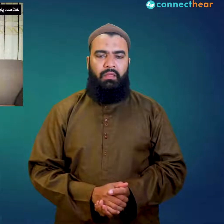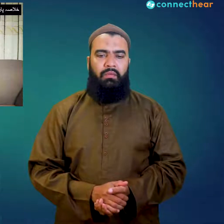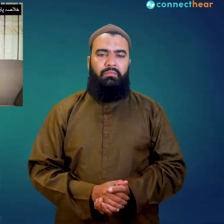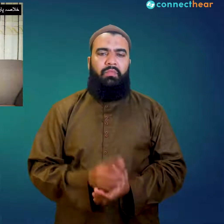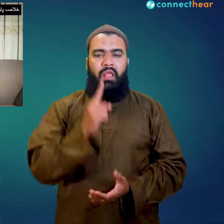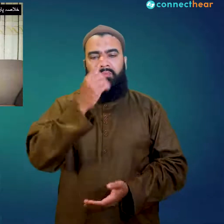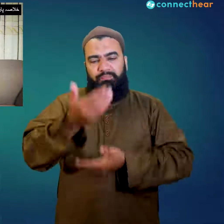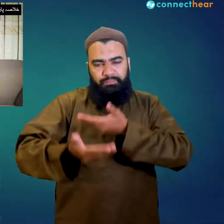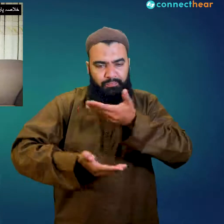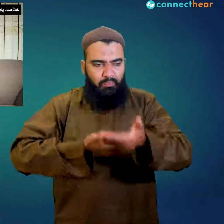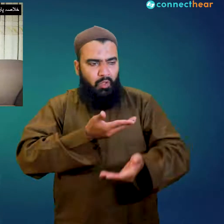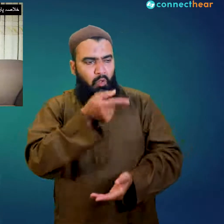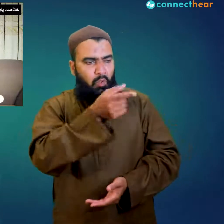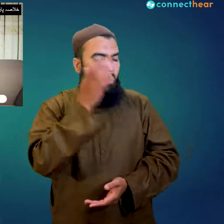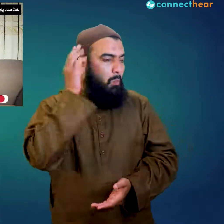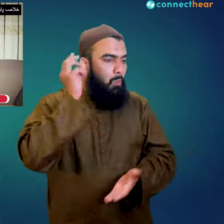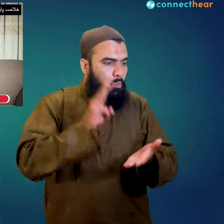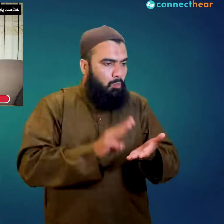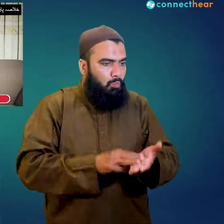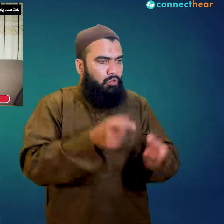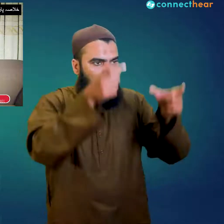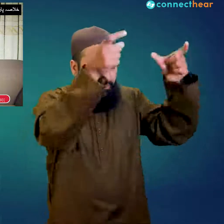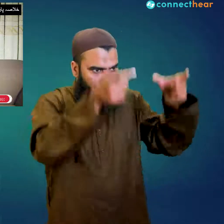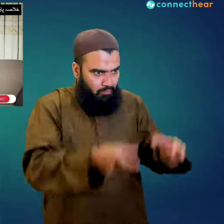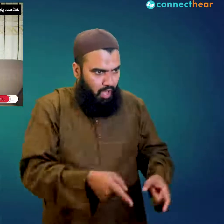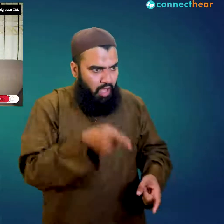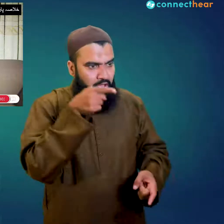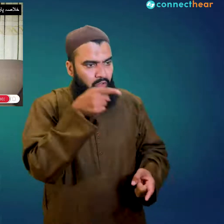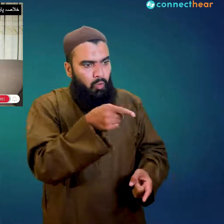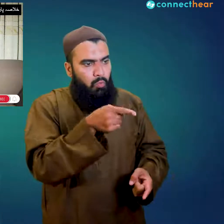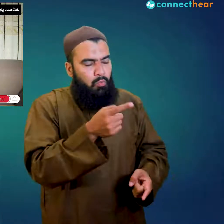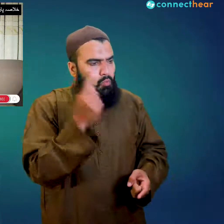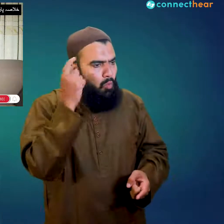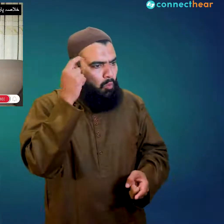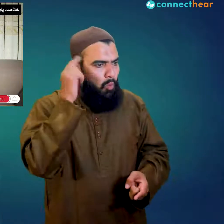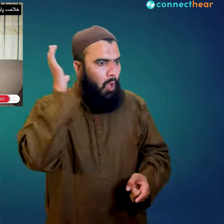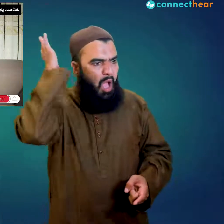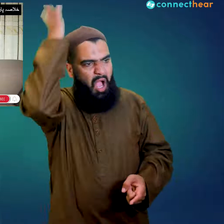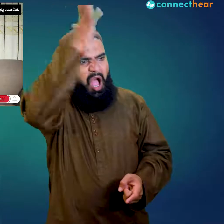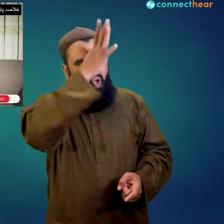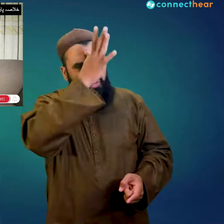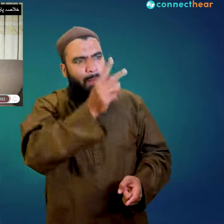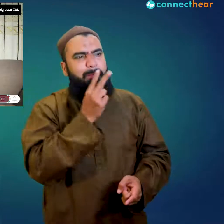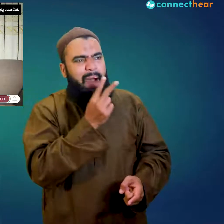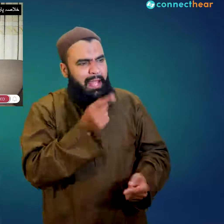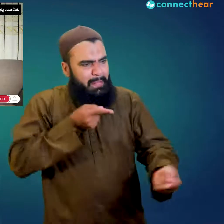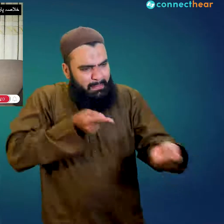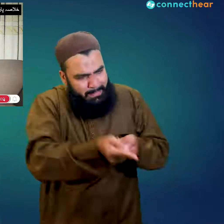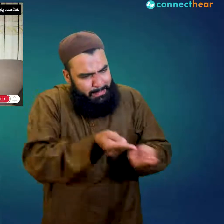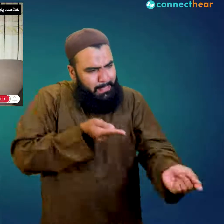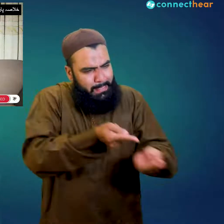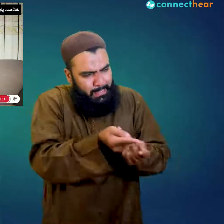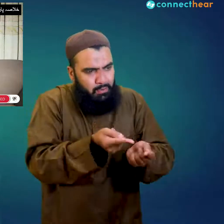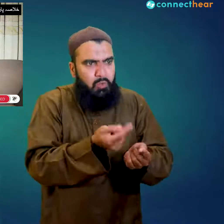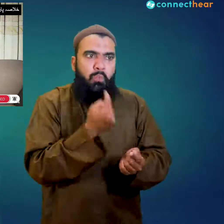کفروا۔ اہل ایمان کو فرمایا گیا کہ اگر وہ کافروں کی بات مان لیں گے تو کافروں کا مقصد یہ ہے کہ وہ انہیں دین سے پھیر